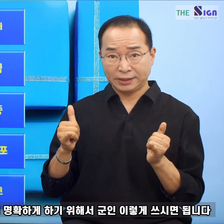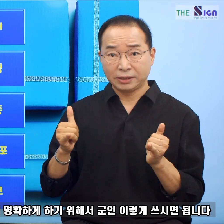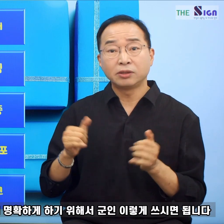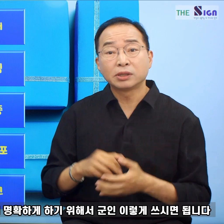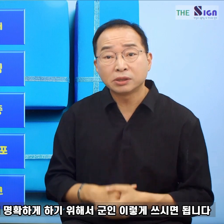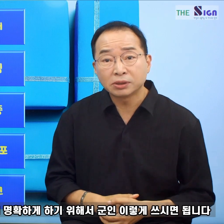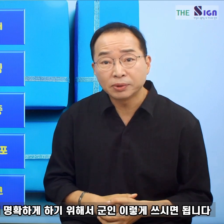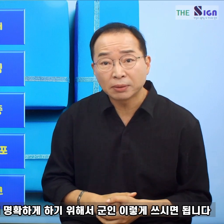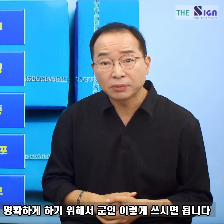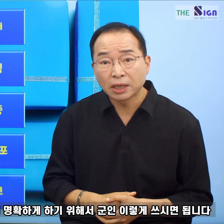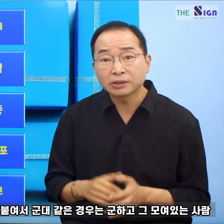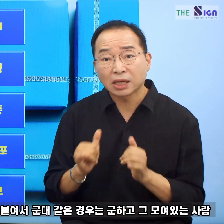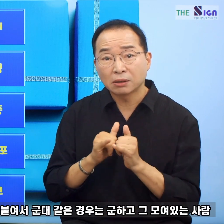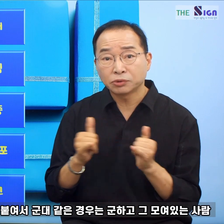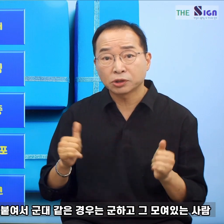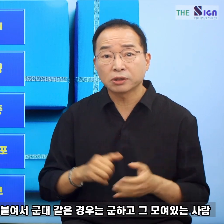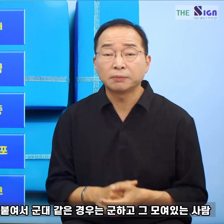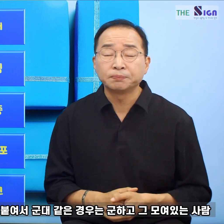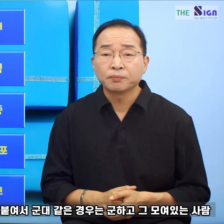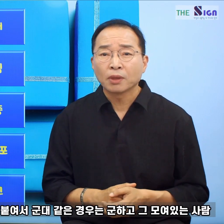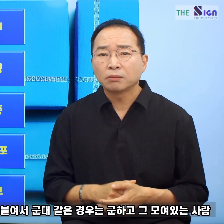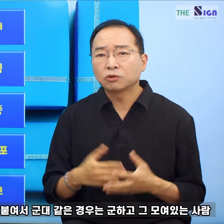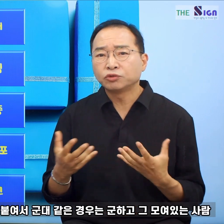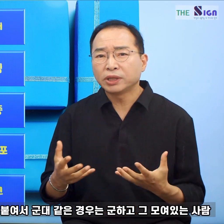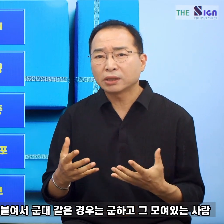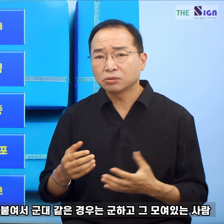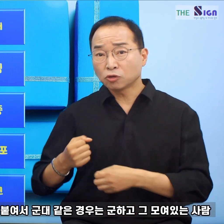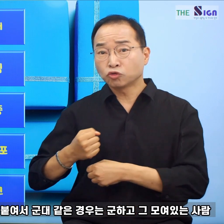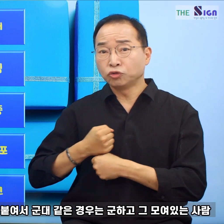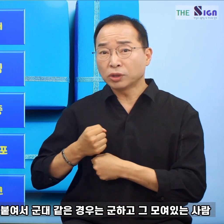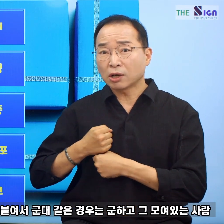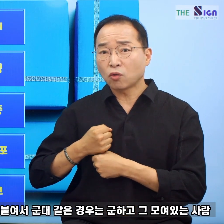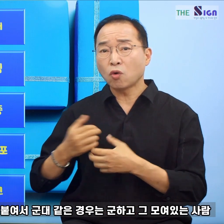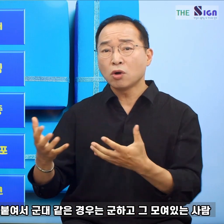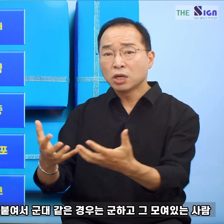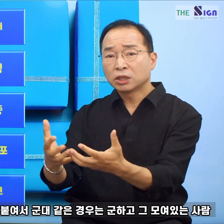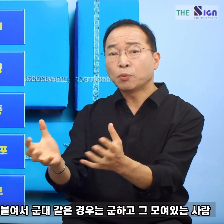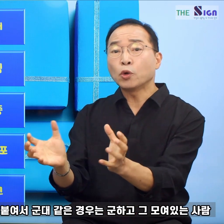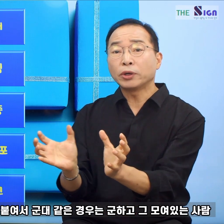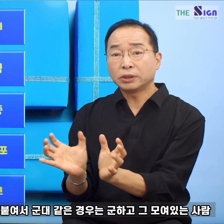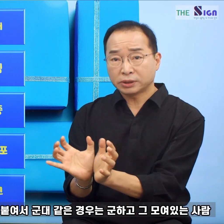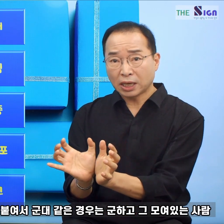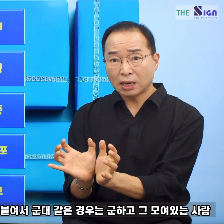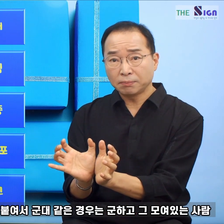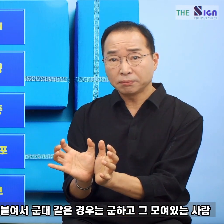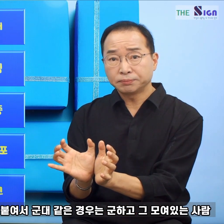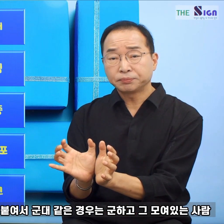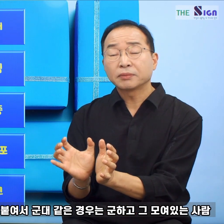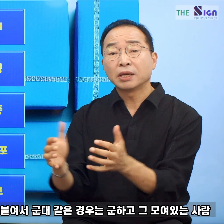이렇게 쓰시면 됩니다. 사람을 붙여서. 그러면 군대 같으면 군하고 그 모여있는 사람